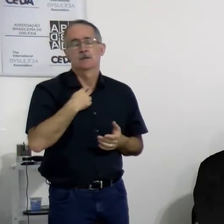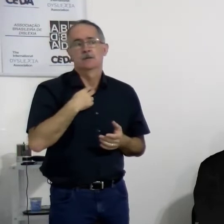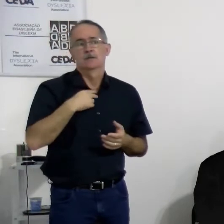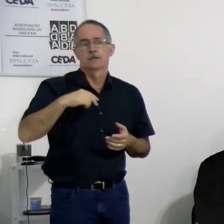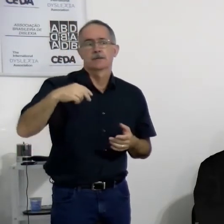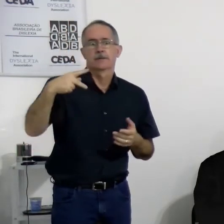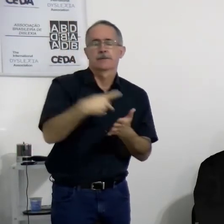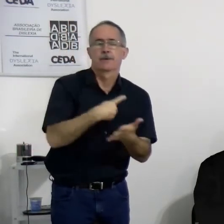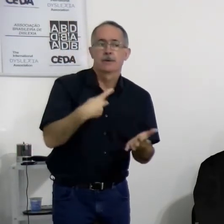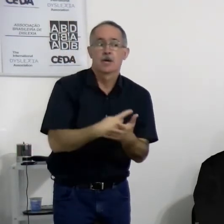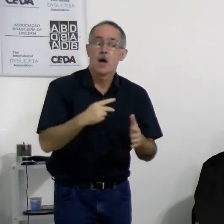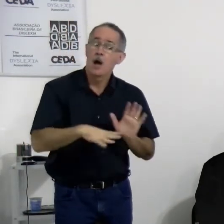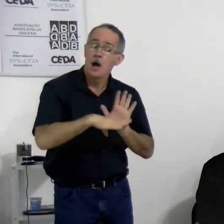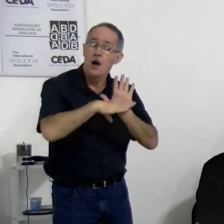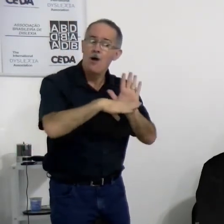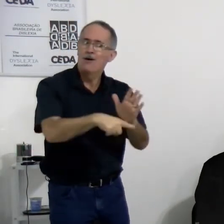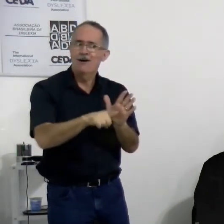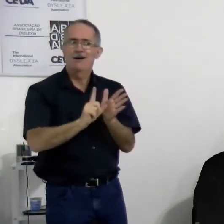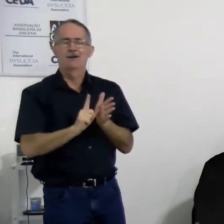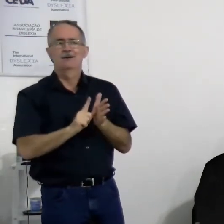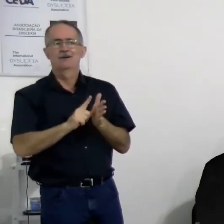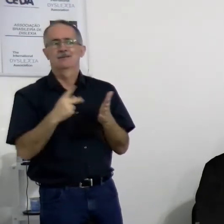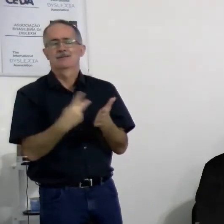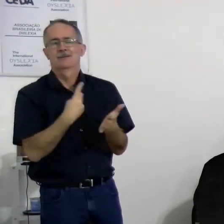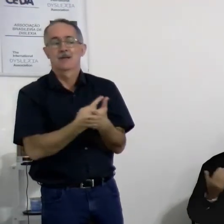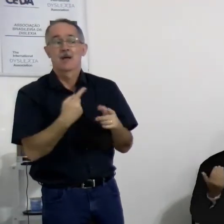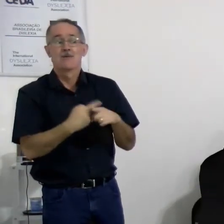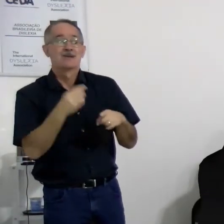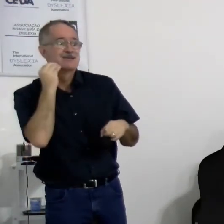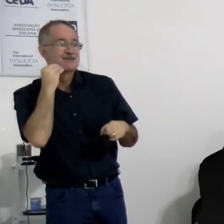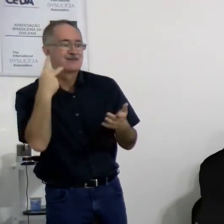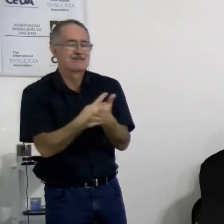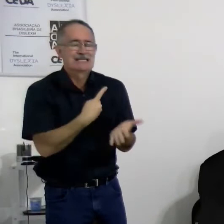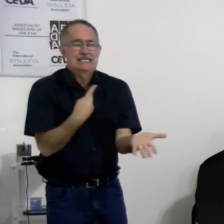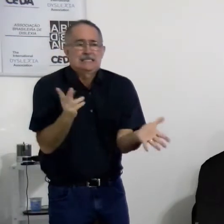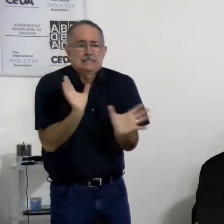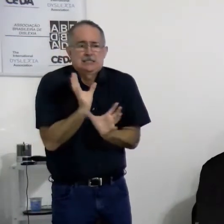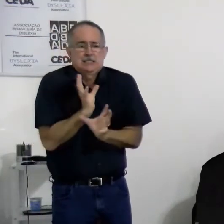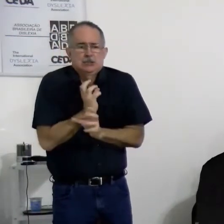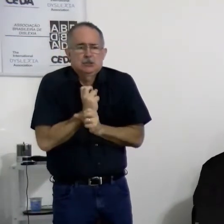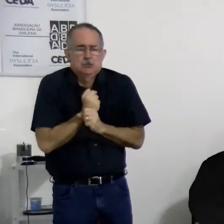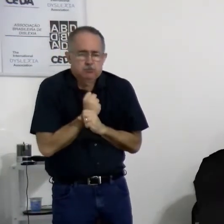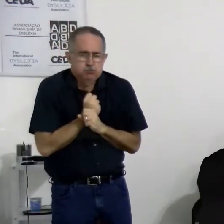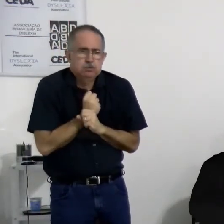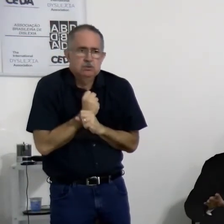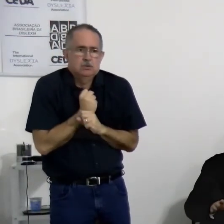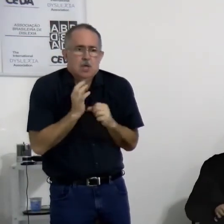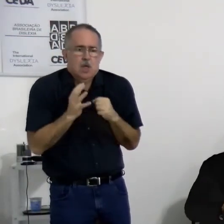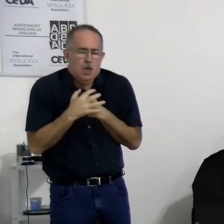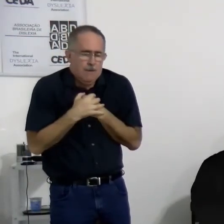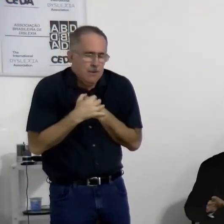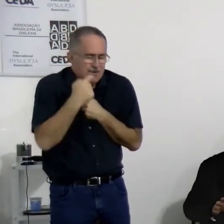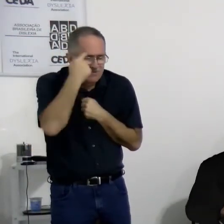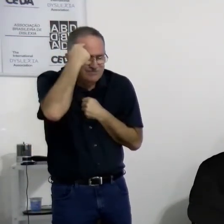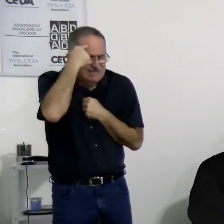criança antes que ela tenha experiência de fracasso. Porque quando ela tem experiência de fracasso, ela se fecha à aprendizagem. Ela acha que ela não